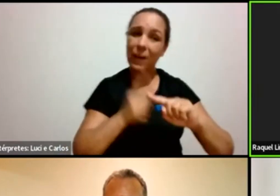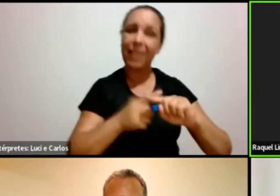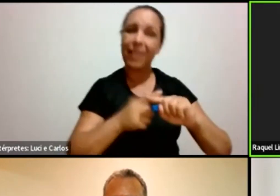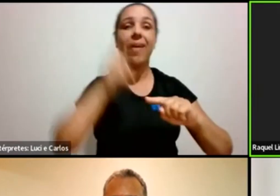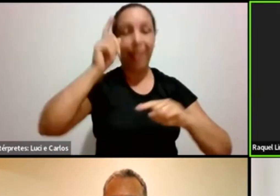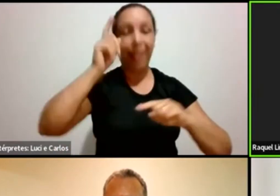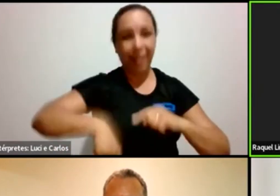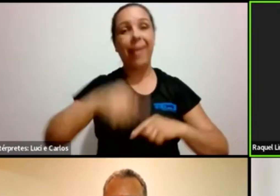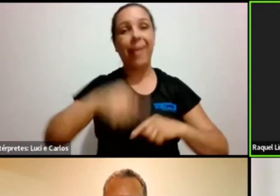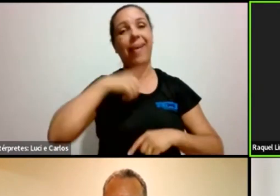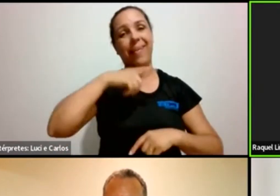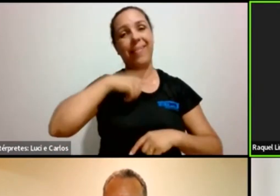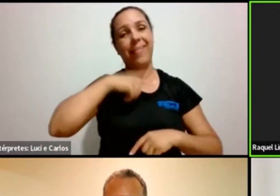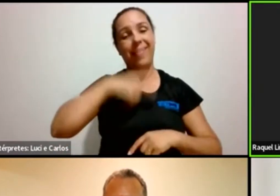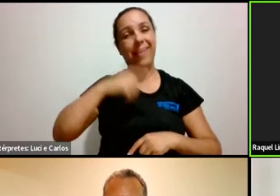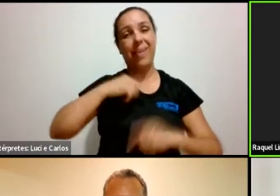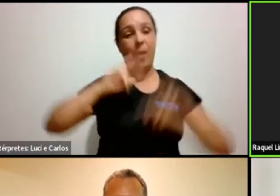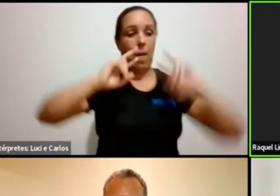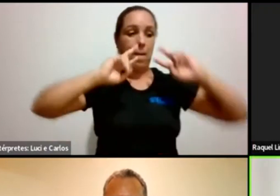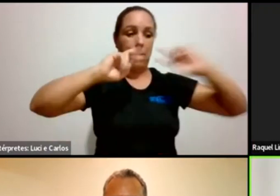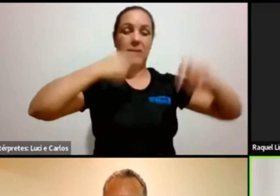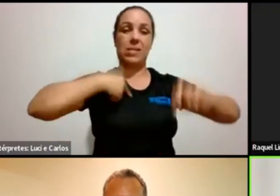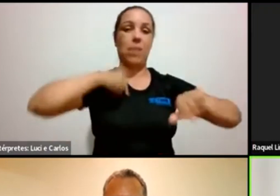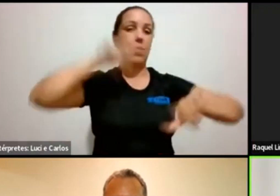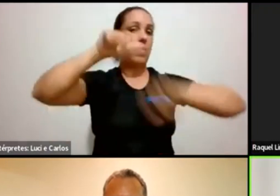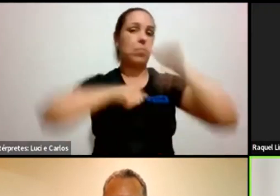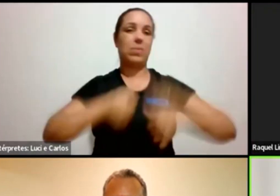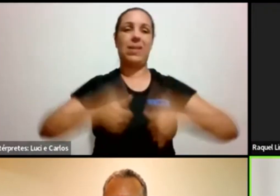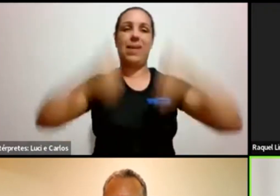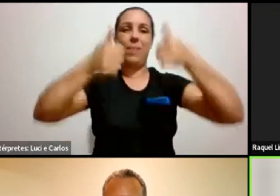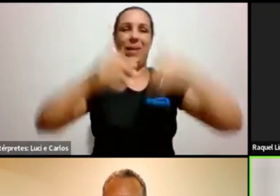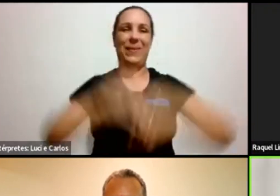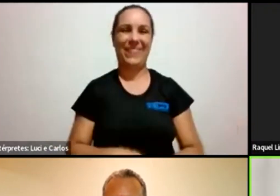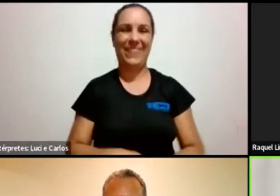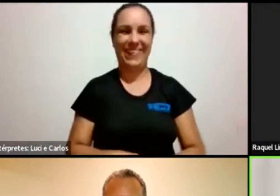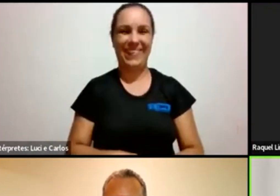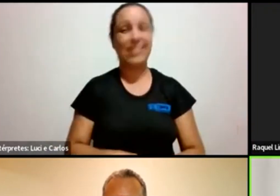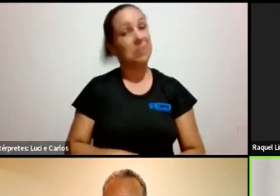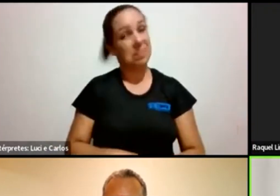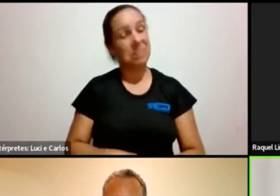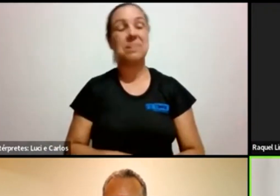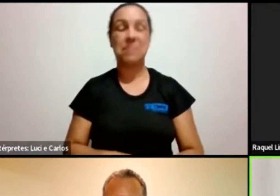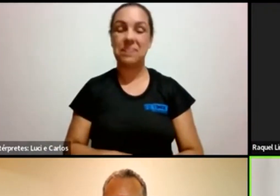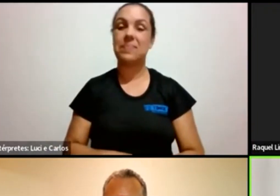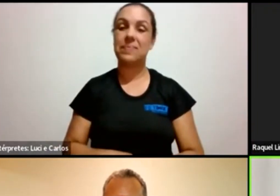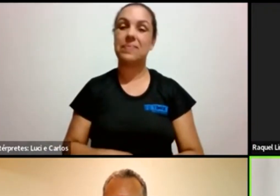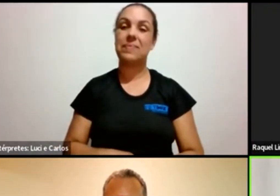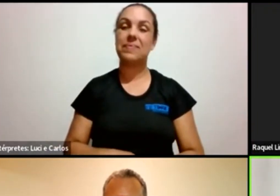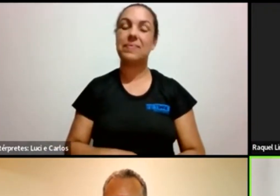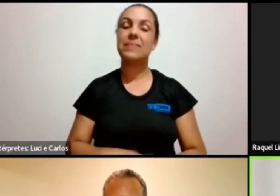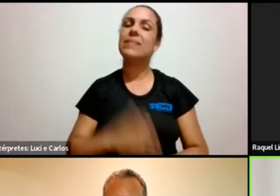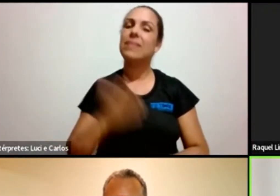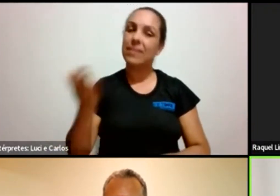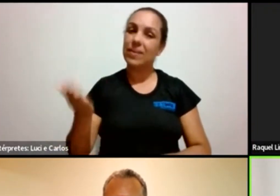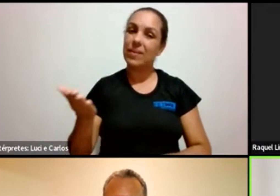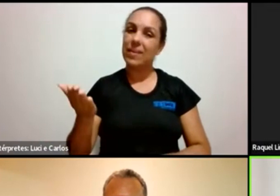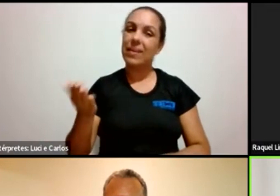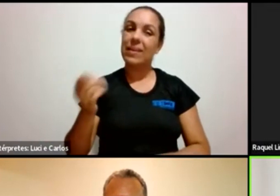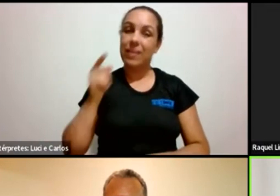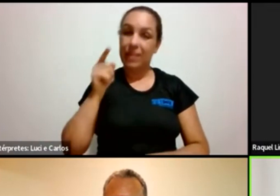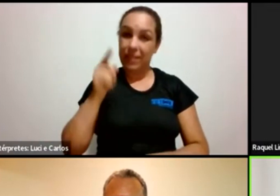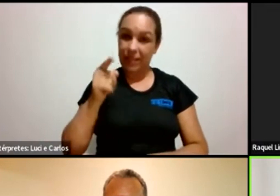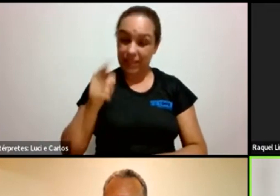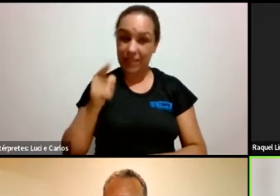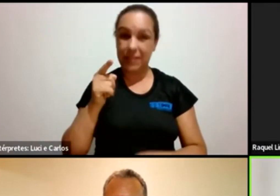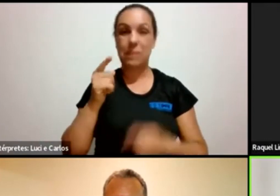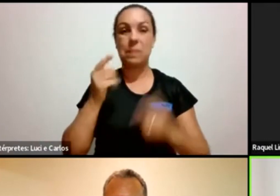adquiriu o projeto da Saúde Timor. Muito bom. Então, Com essas possibilidades que você